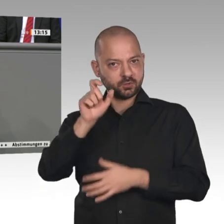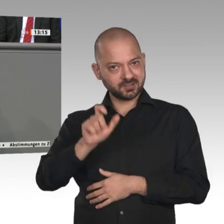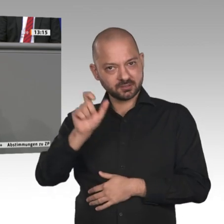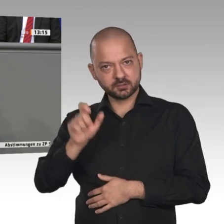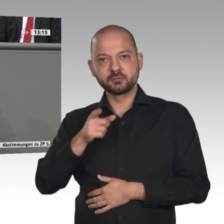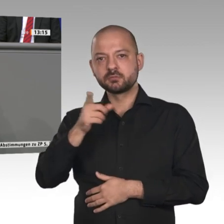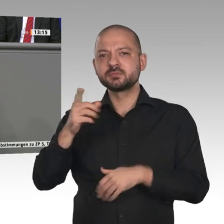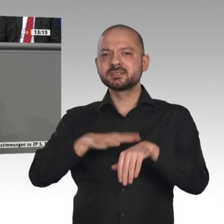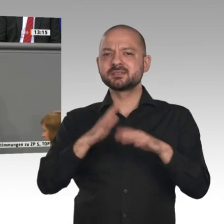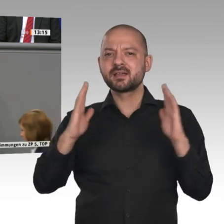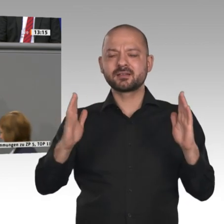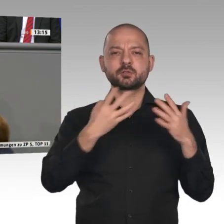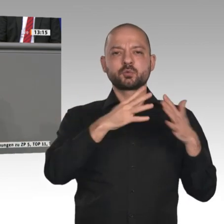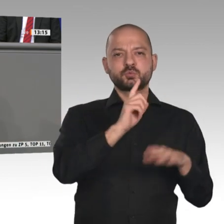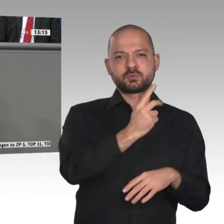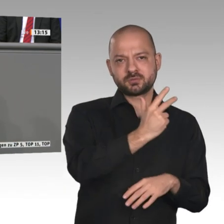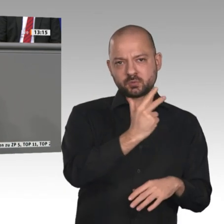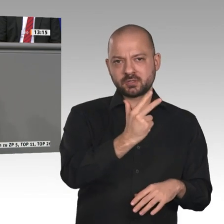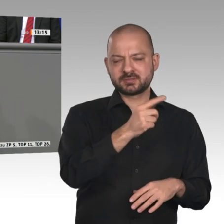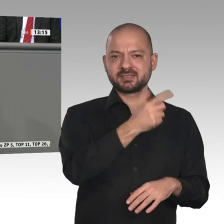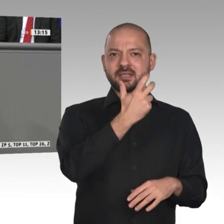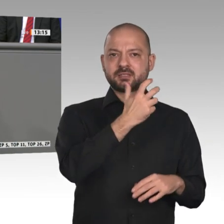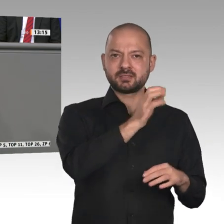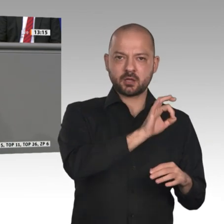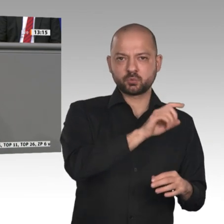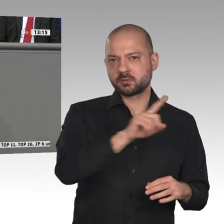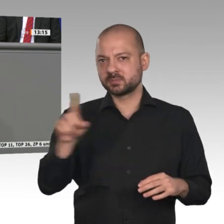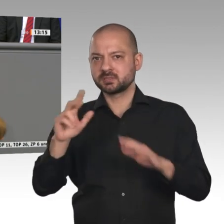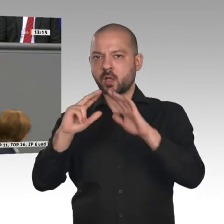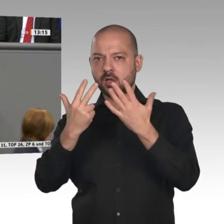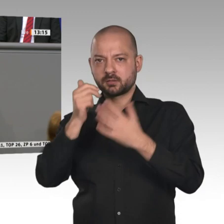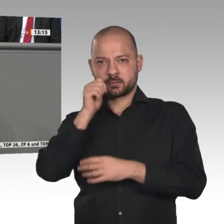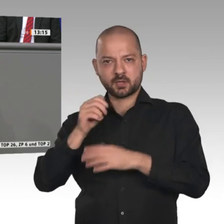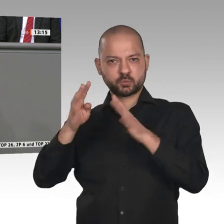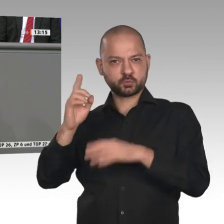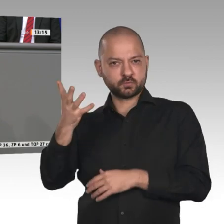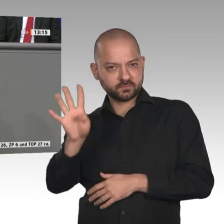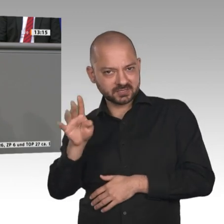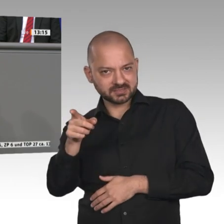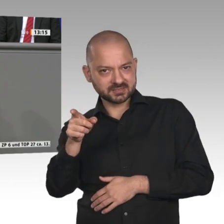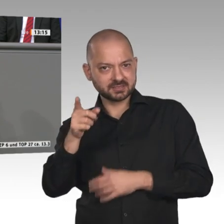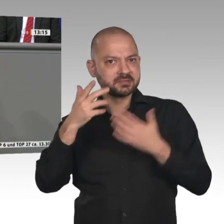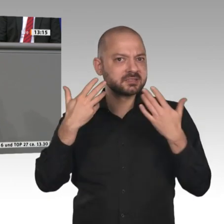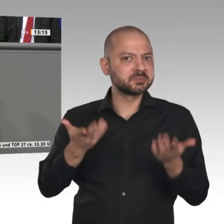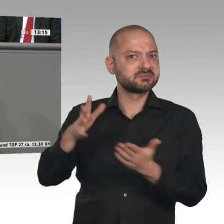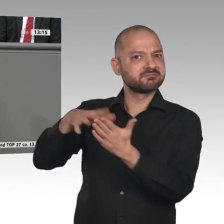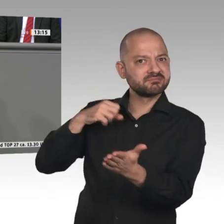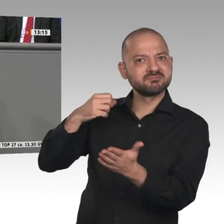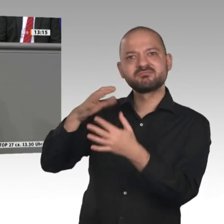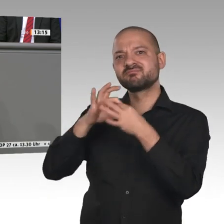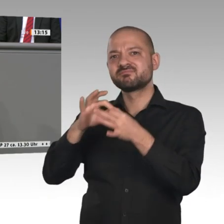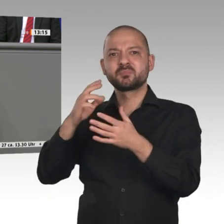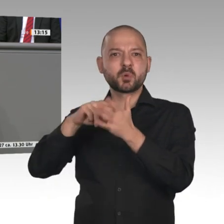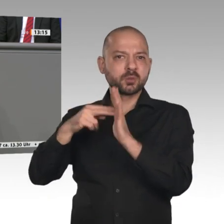entzogen worden sind und ihre Nachfahren sind auf Antrag wieder einzubürgern. In der Praxis, und das ist ja